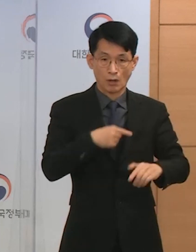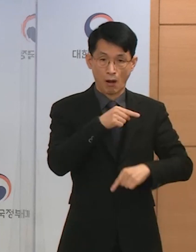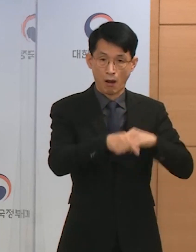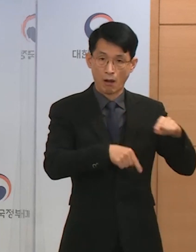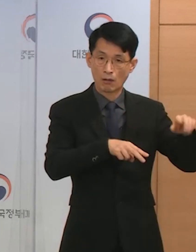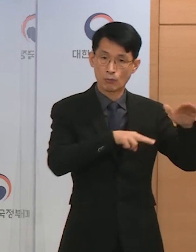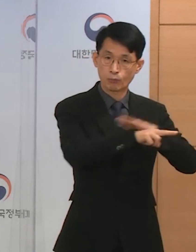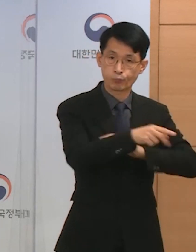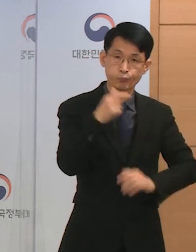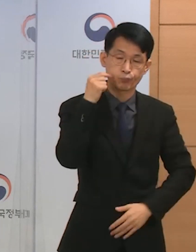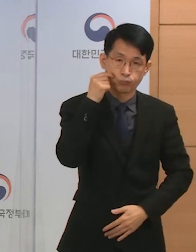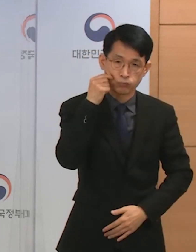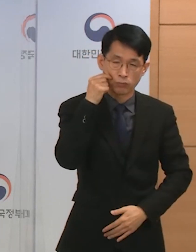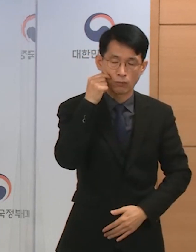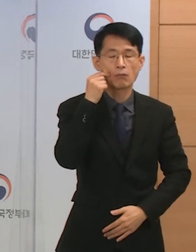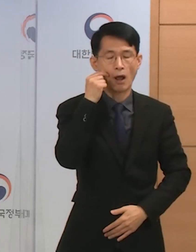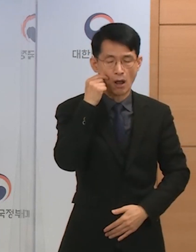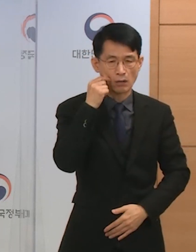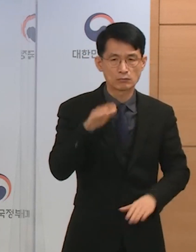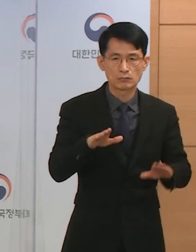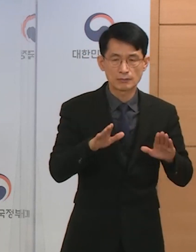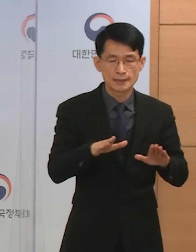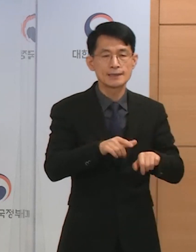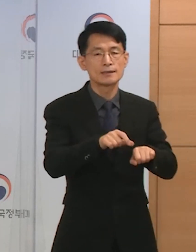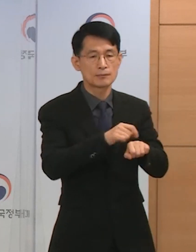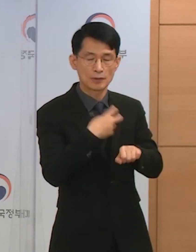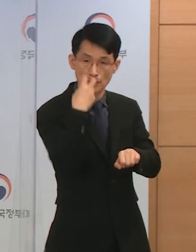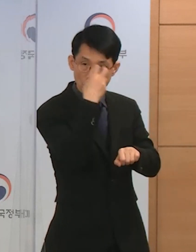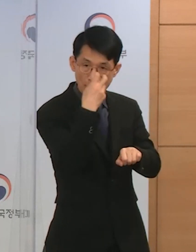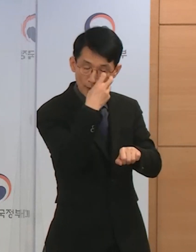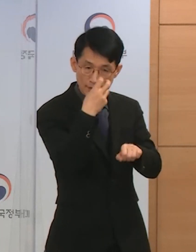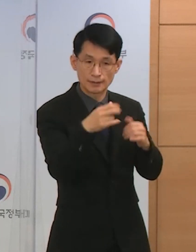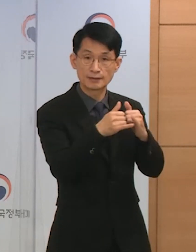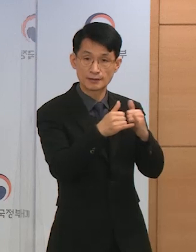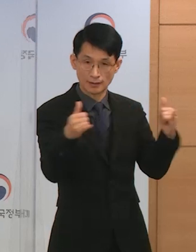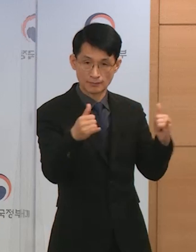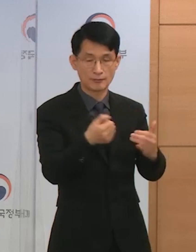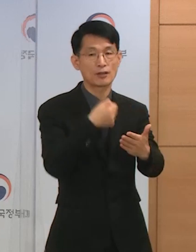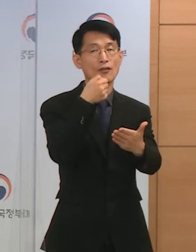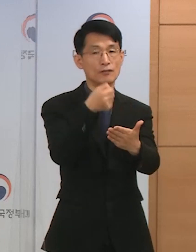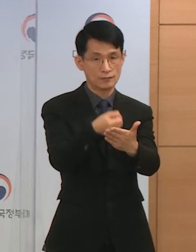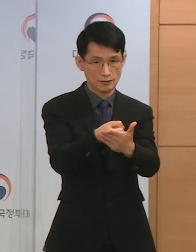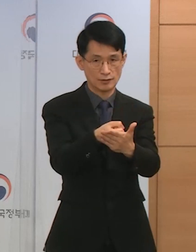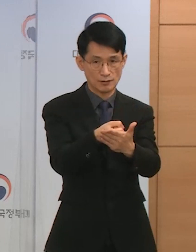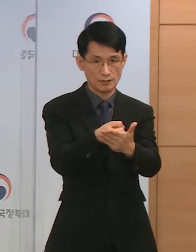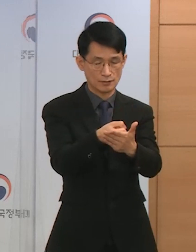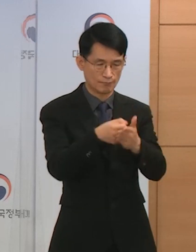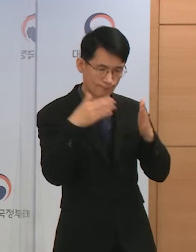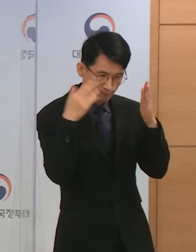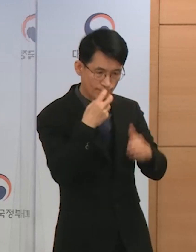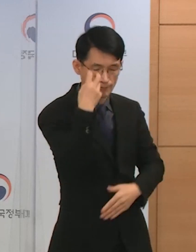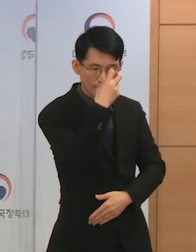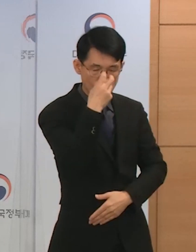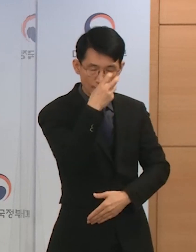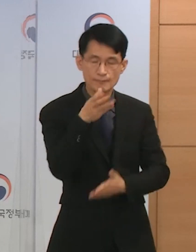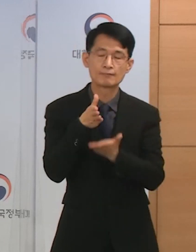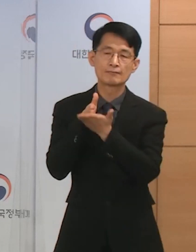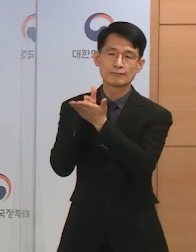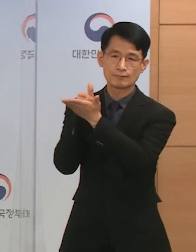곤란한 가구를 올해까지 침수 특별 관리 대상으로 지정 관리하도록